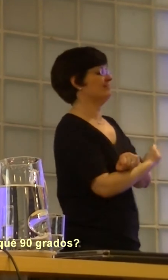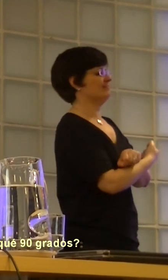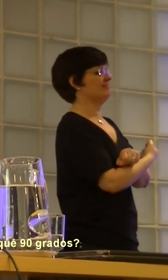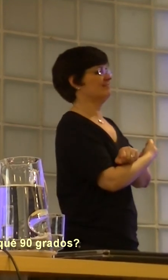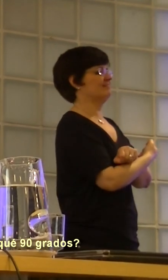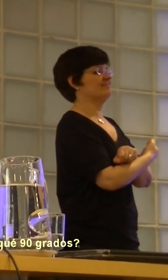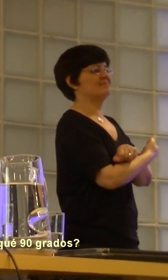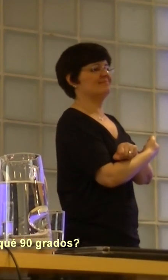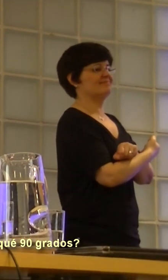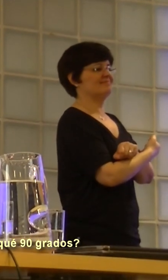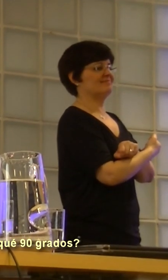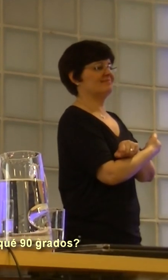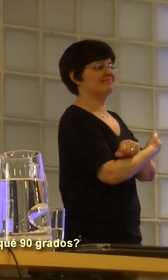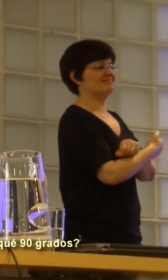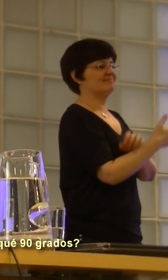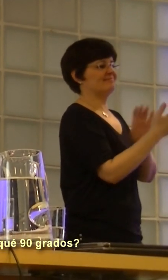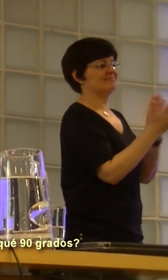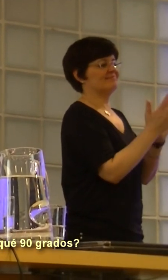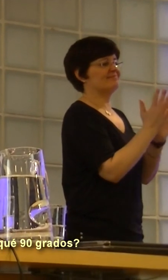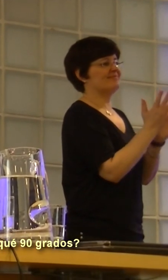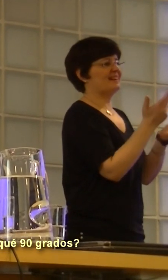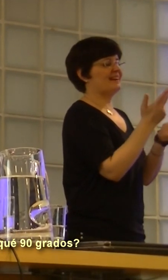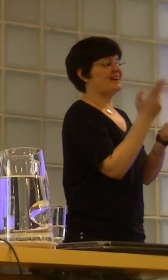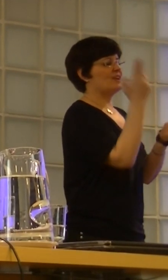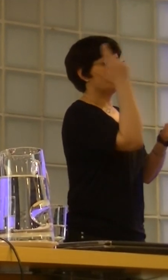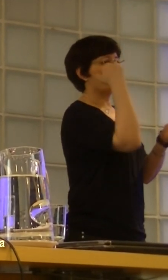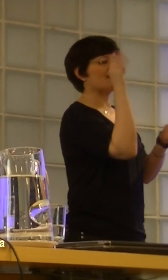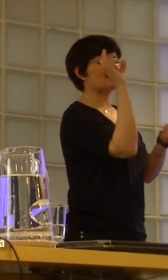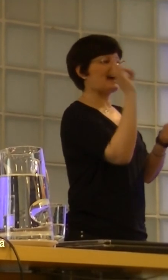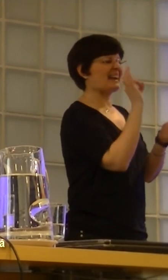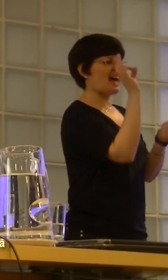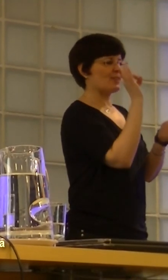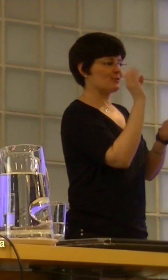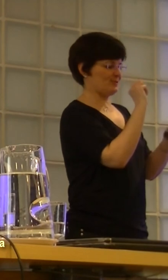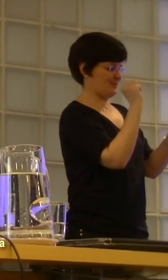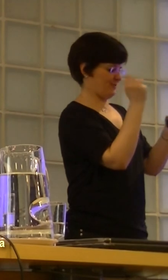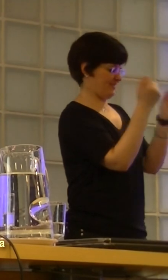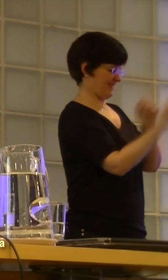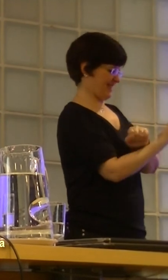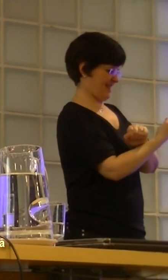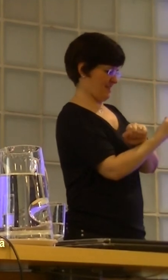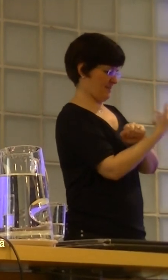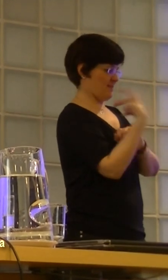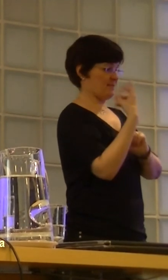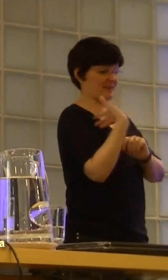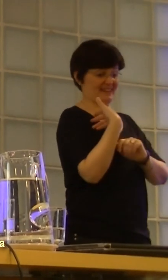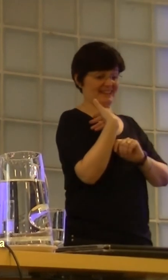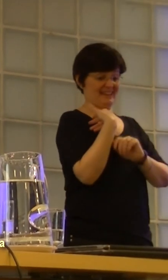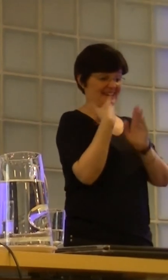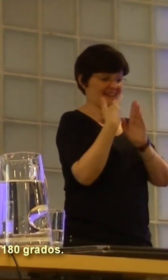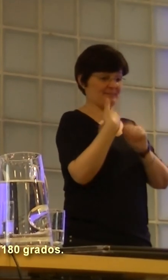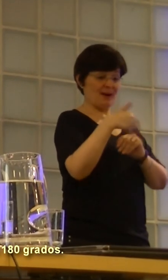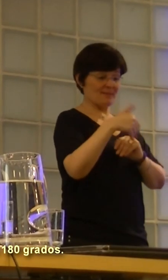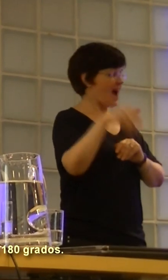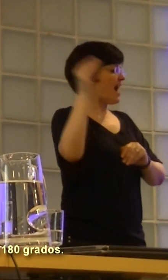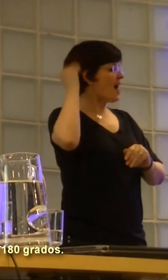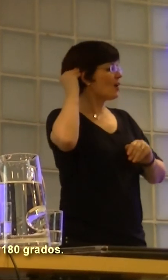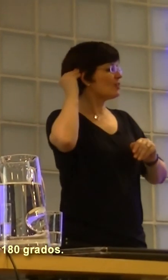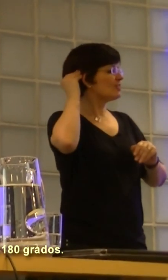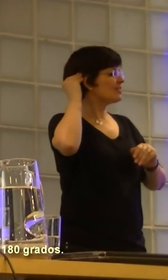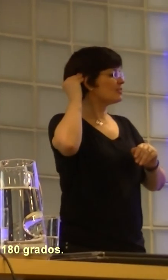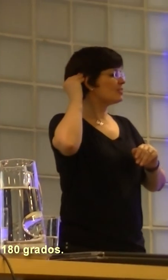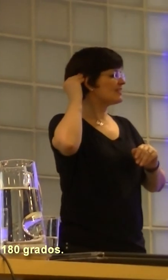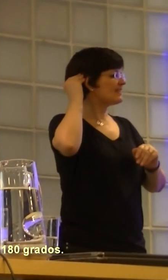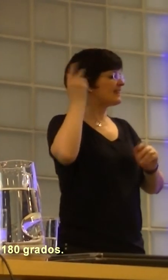Bueno, 90 grados, mejor dicho. ¿Saben por qué 90 grados? Porque dentro de poco me voy a implantar del otro hilo. Y ahí sí, mi vida